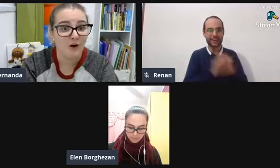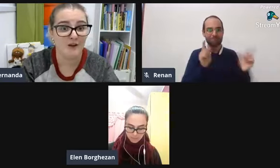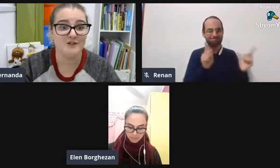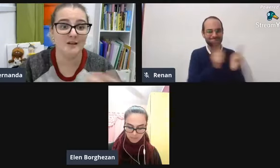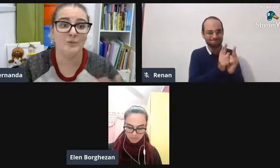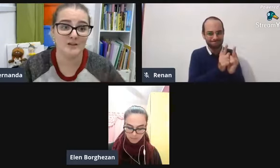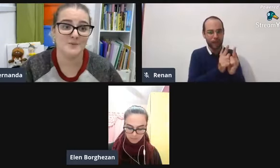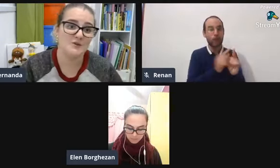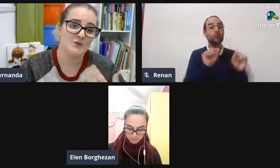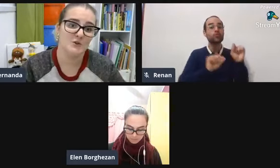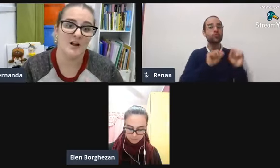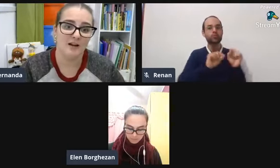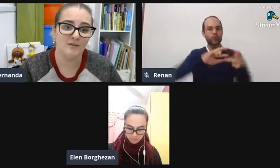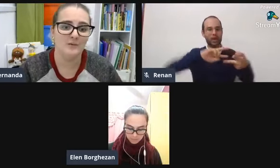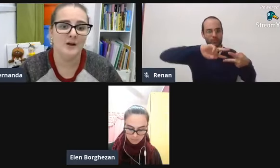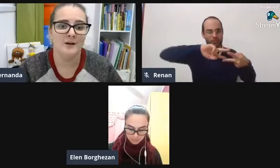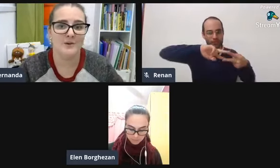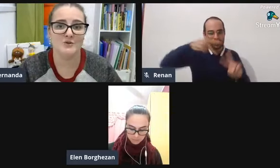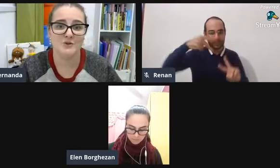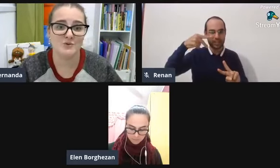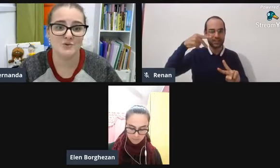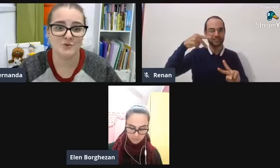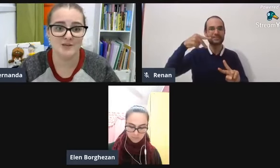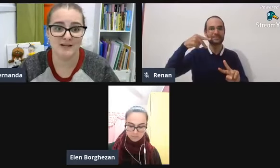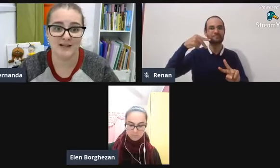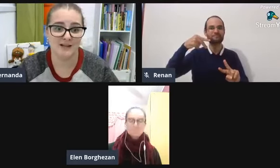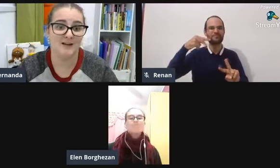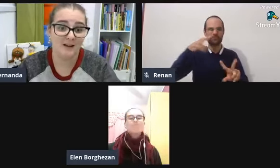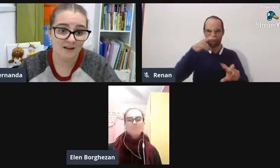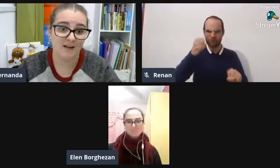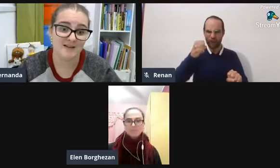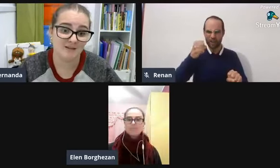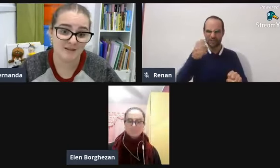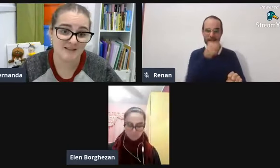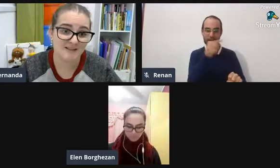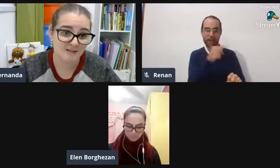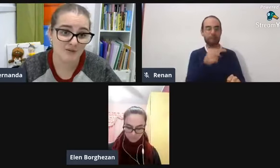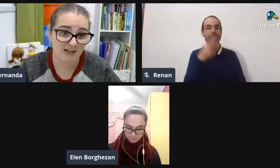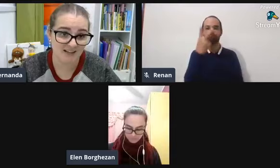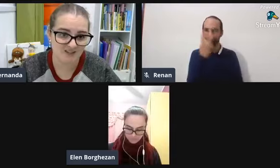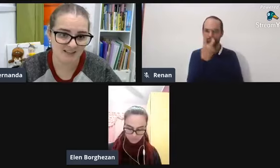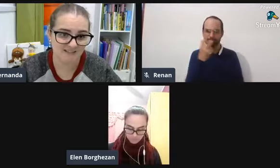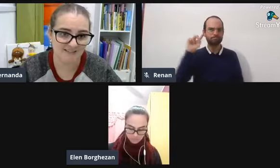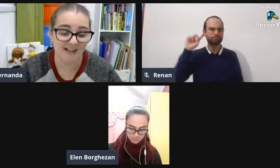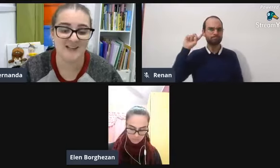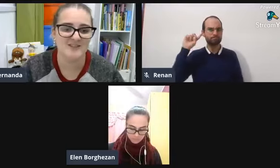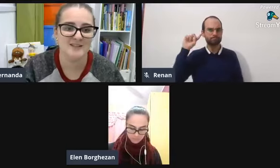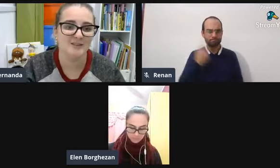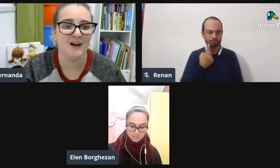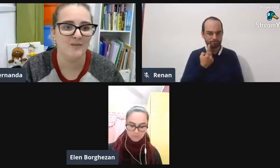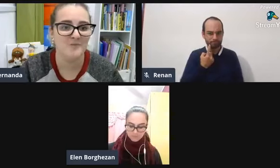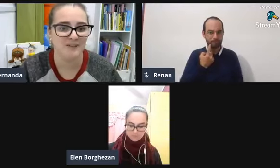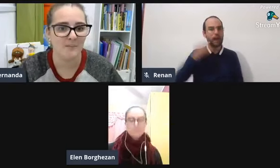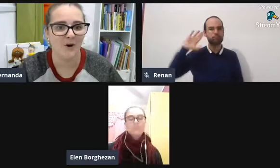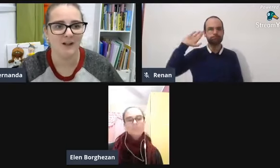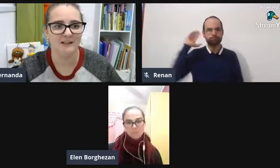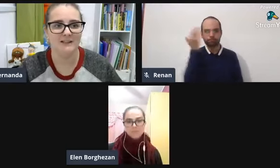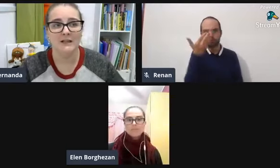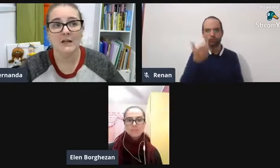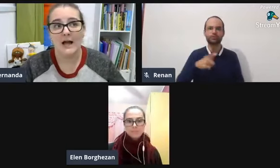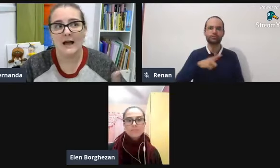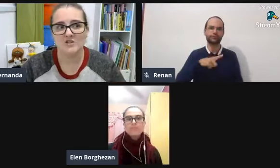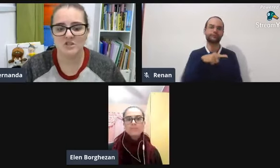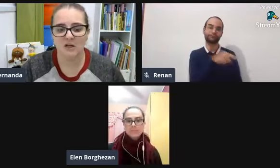era muito forte, então muitas pessoas se tornavam pessoas com surdo-cegueira em razão dessa questão genética, né, que às vezes não davam muita